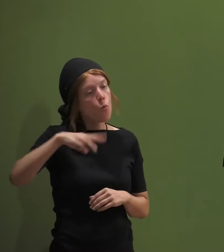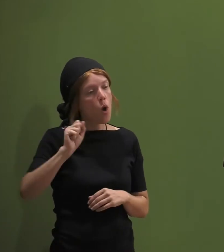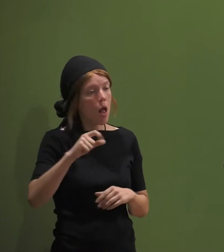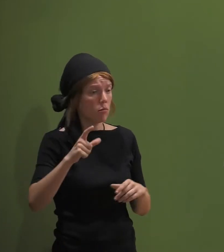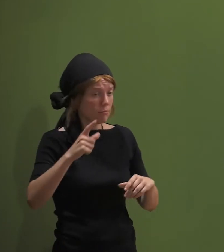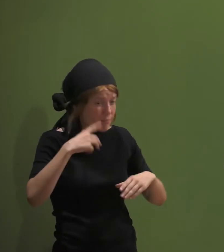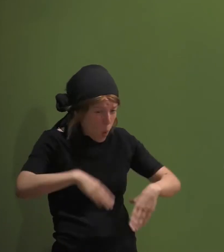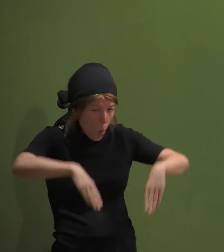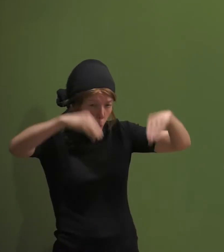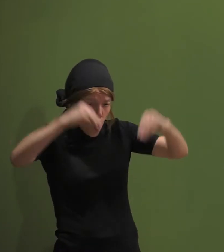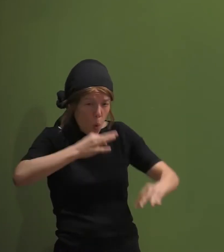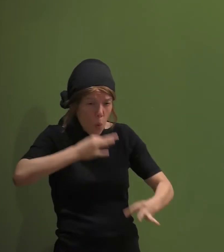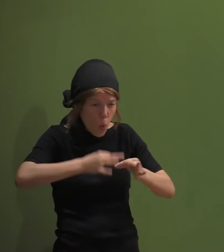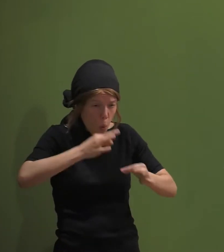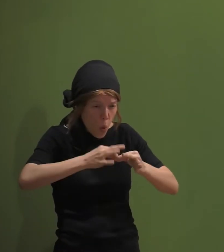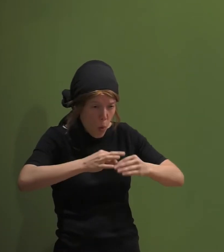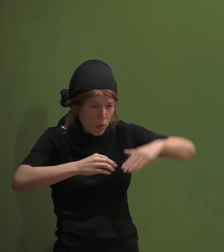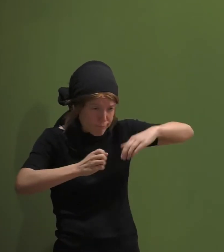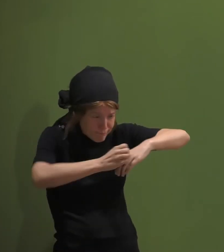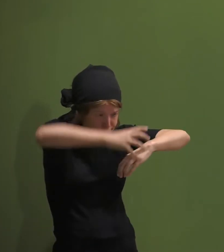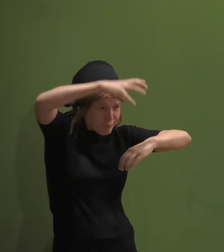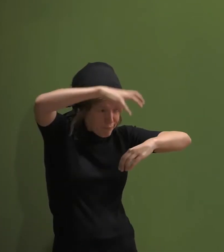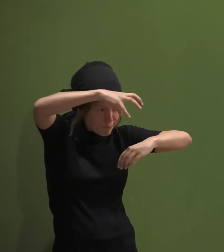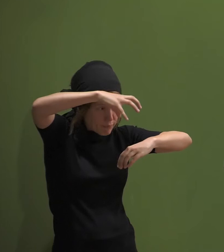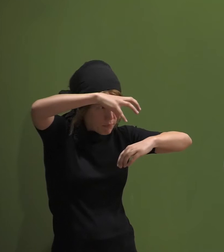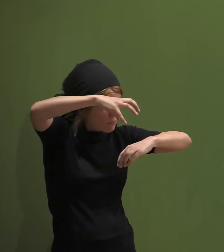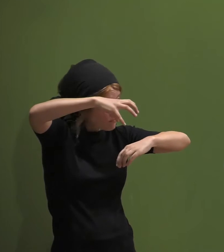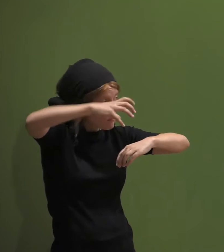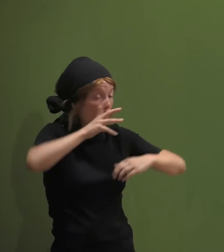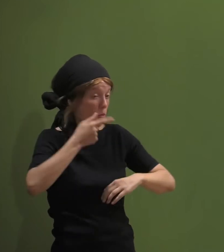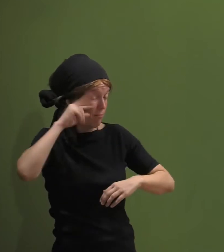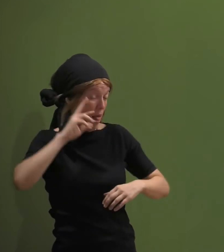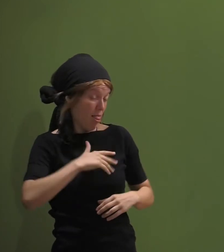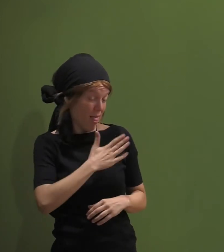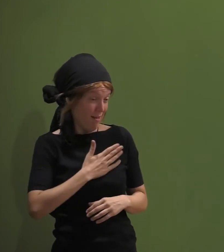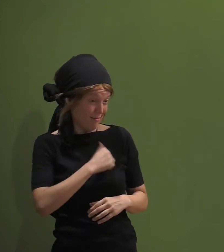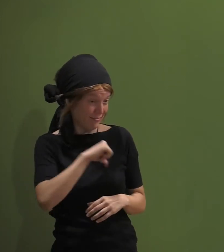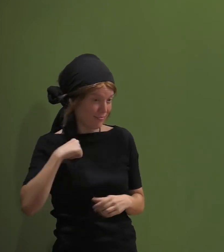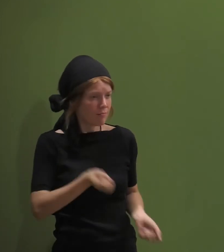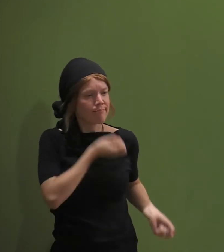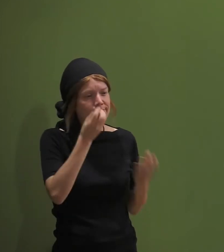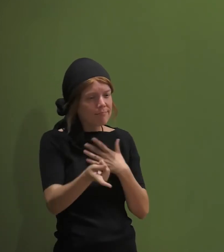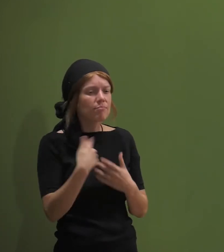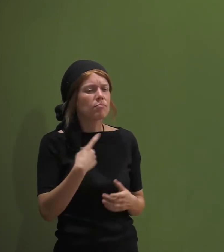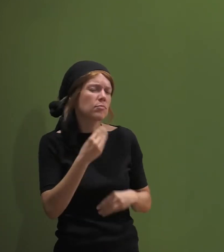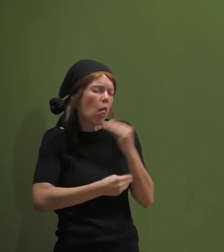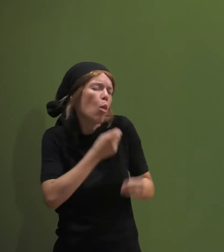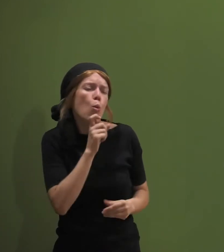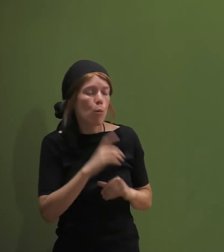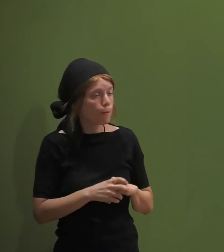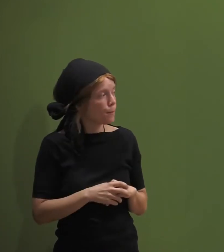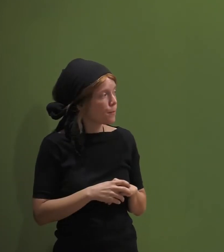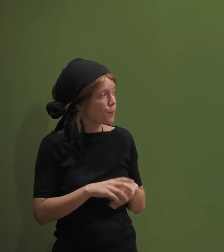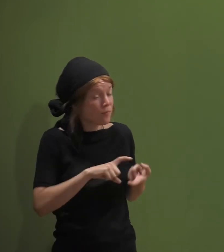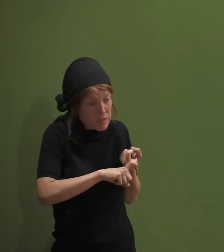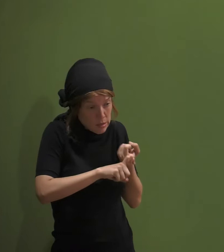pequeña montaña de uva que sobresale por encima de los tablones del remolque. Por propia experiencia, les puedo informar de cómo se hace el comuelgo. Cuando el